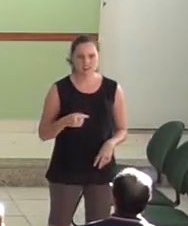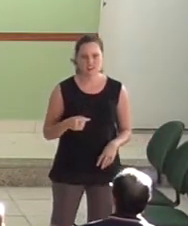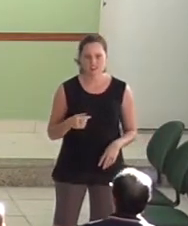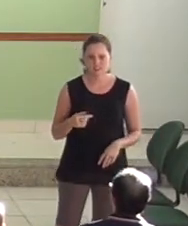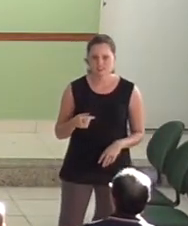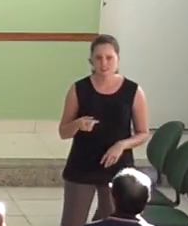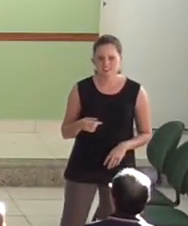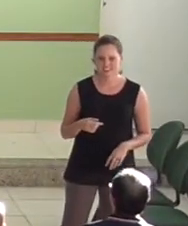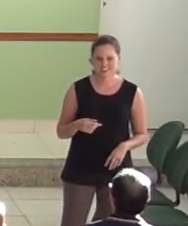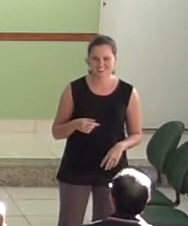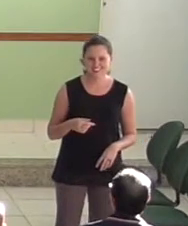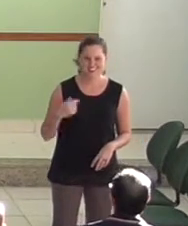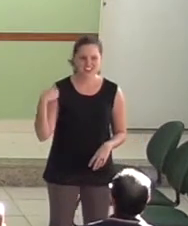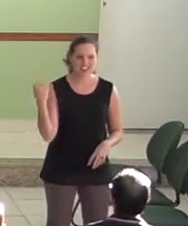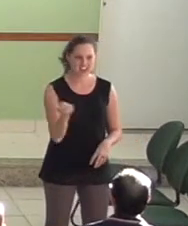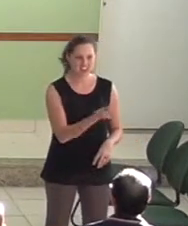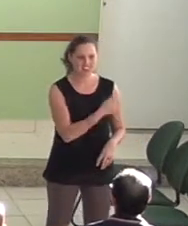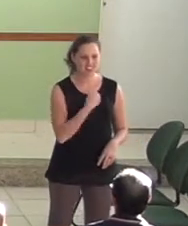levar. E